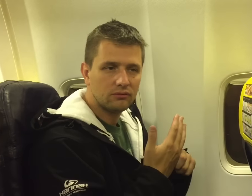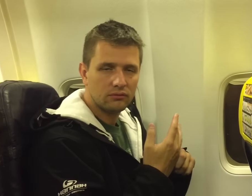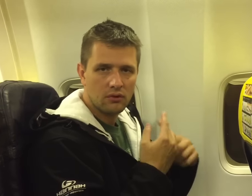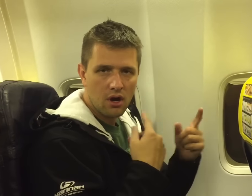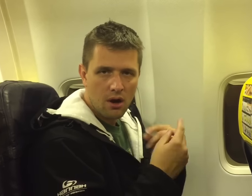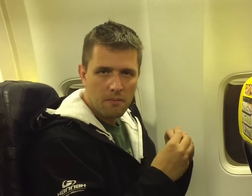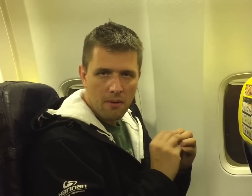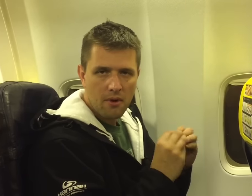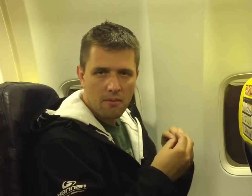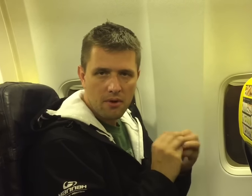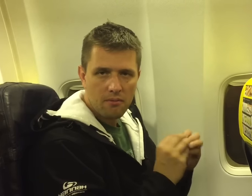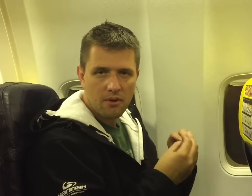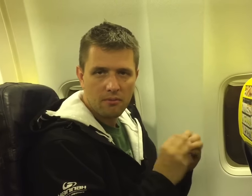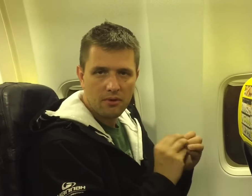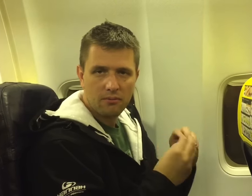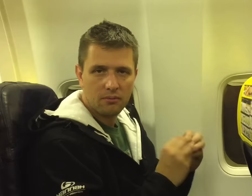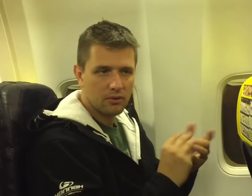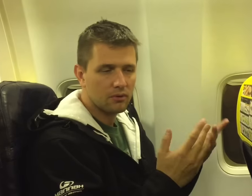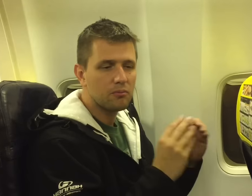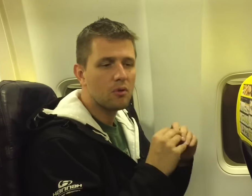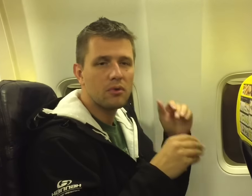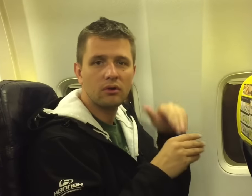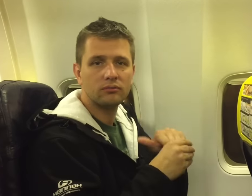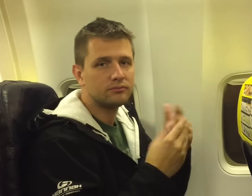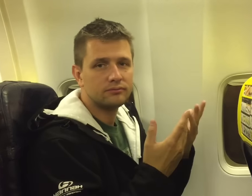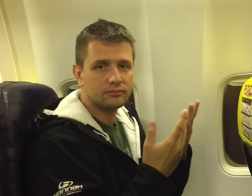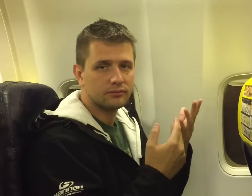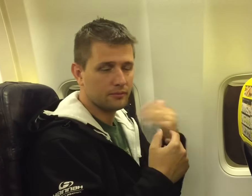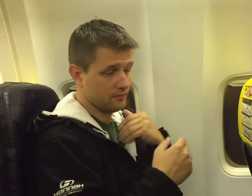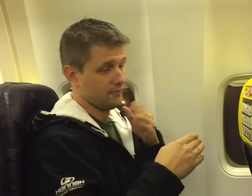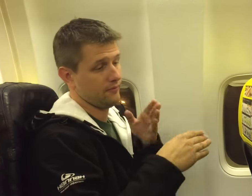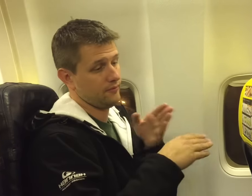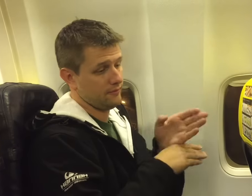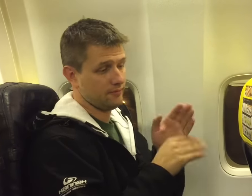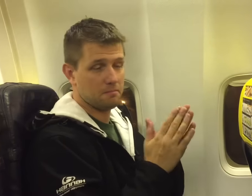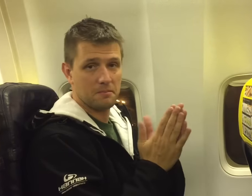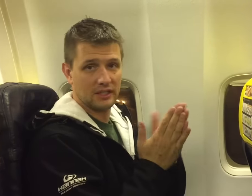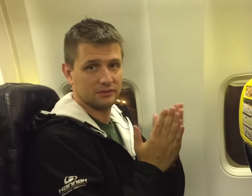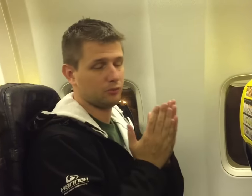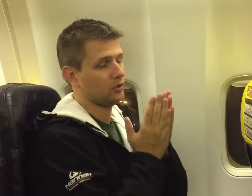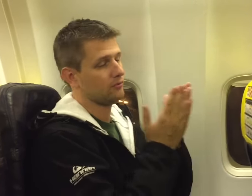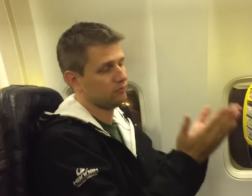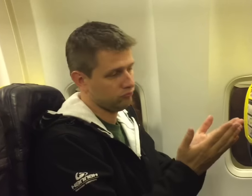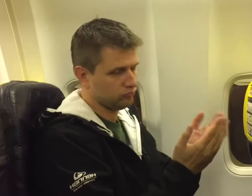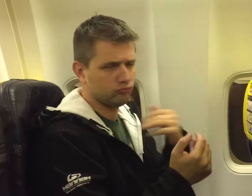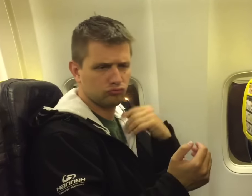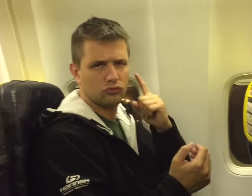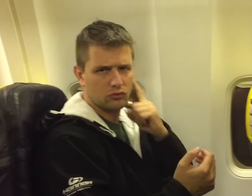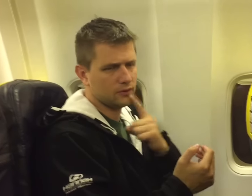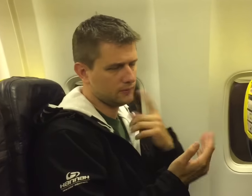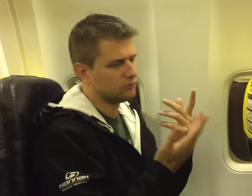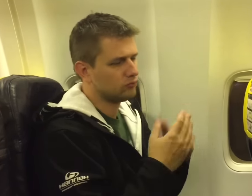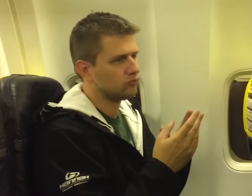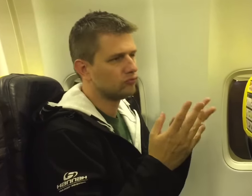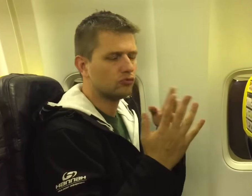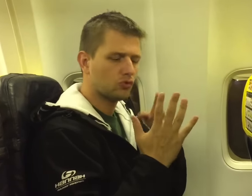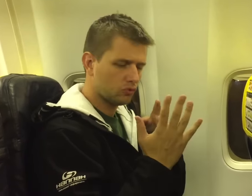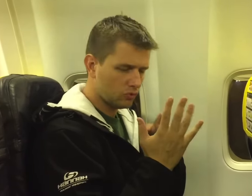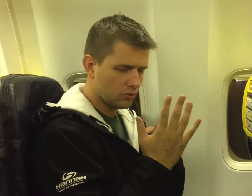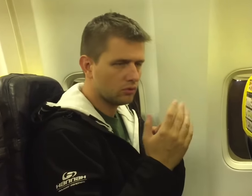Dans l'éventualité d'un intérêt Saint-Jean-Mer, retirez le gilet de son emballage et placez-le autour du cou. Placez la lanière autour de la taille, attachée